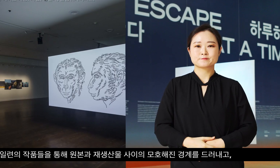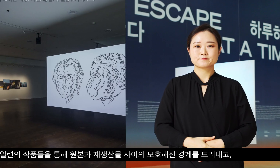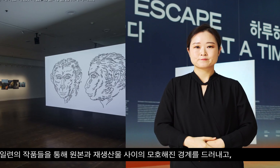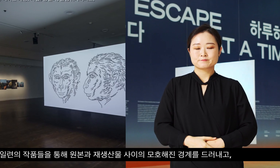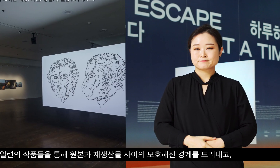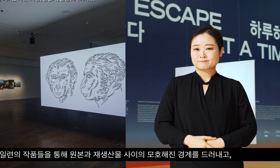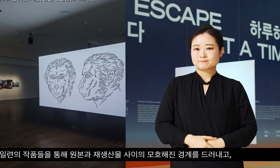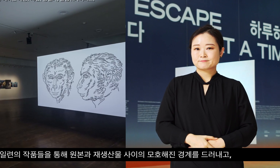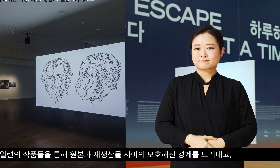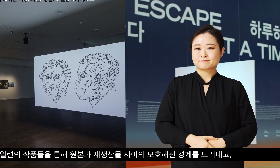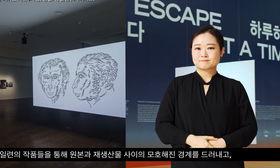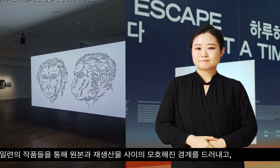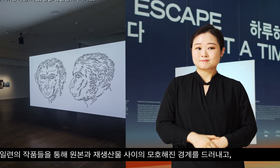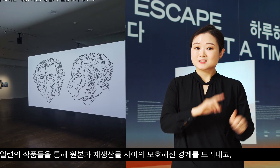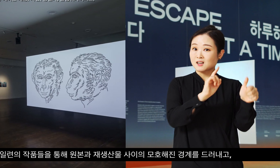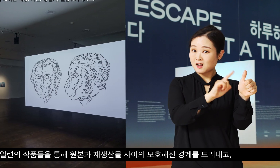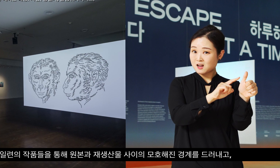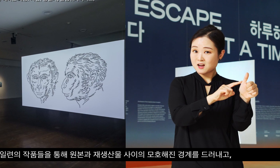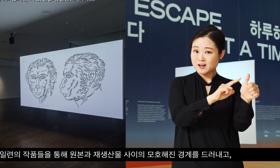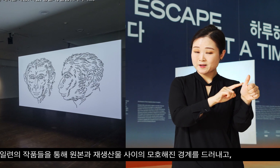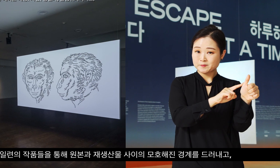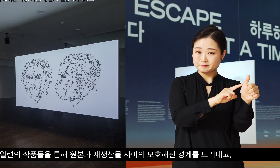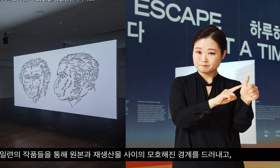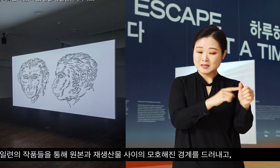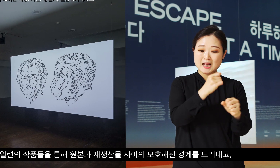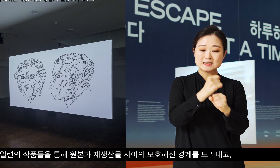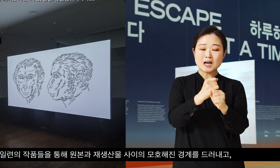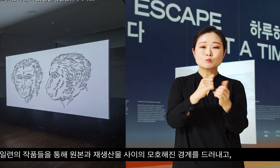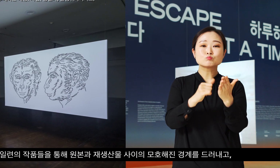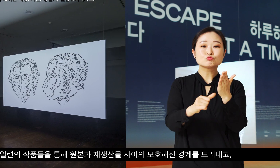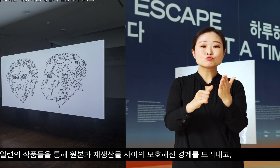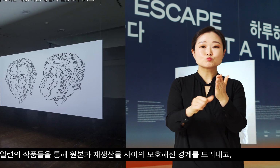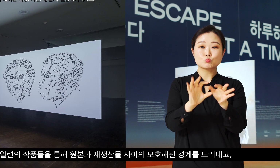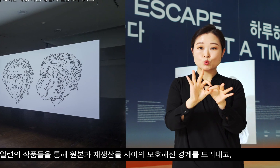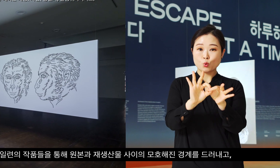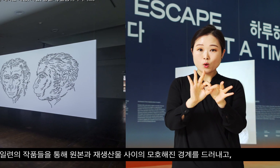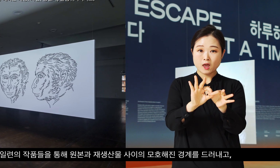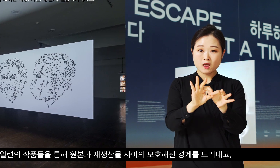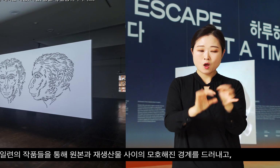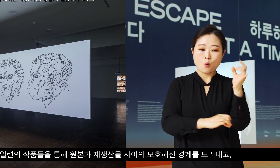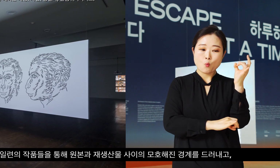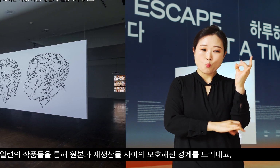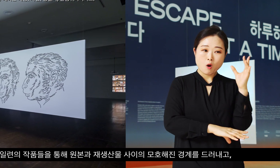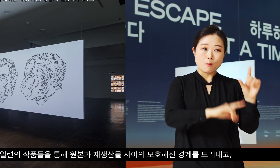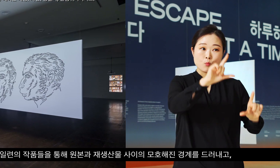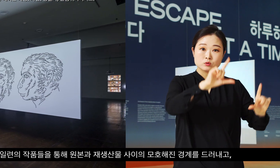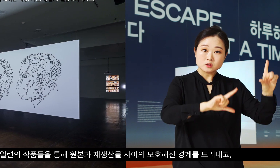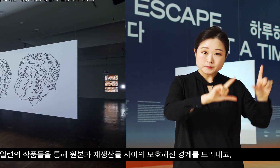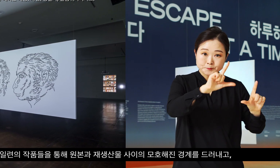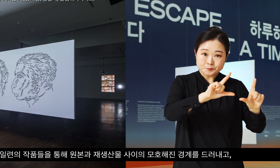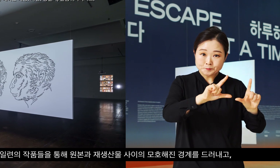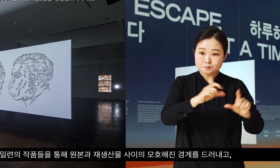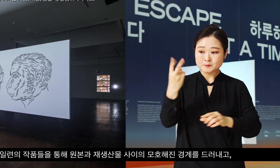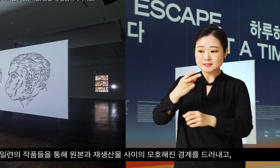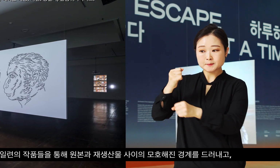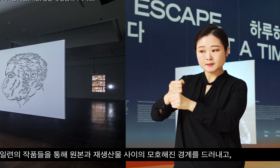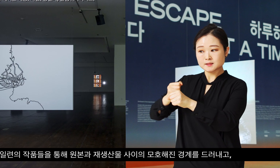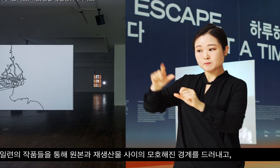작가는 일련의 작품들을 통해 원본과 재생산물 사이에 모호해진 경계를 드러내고